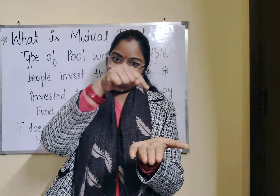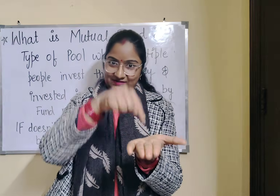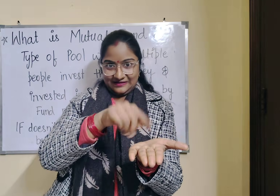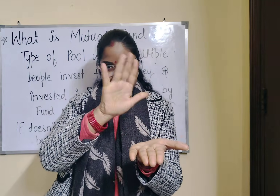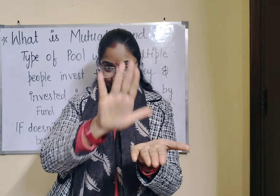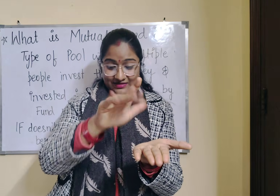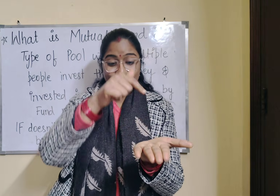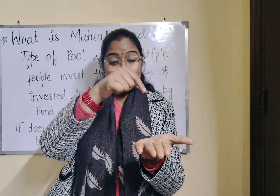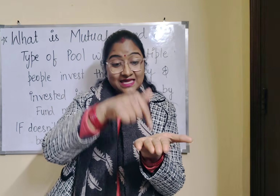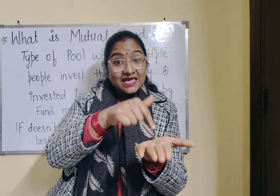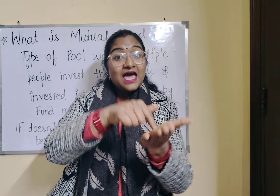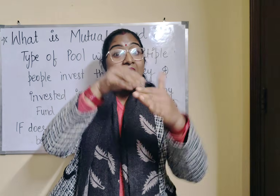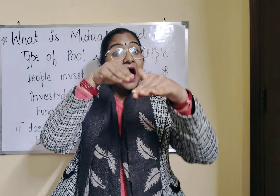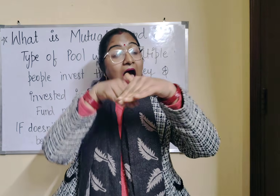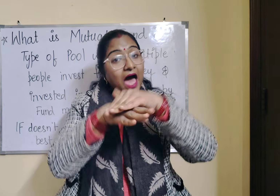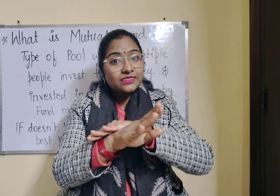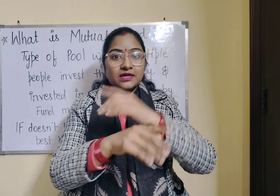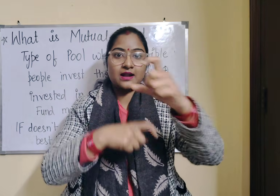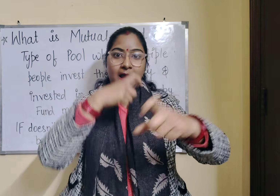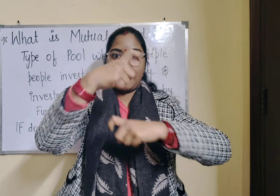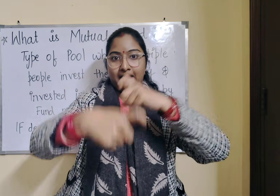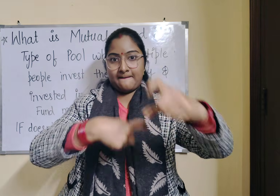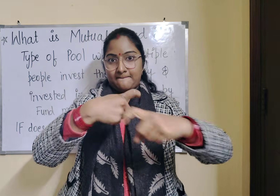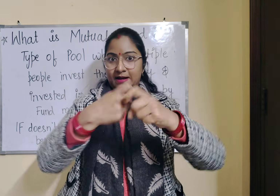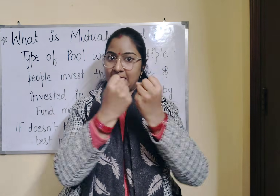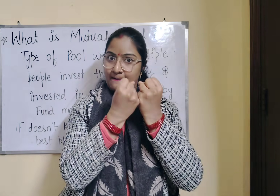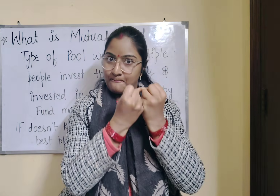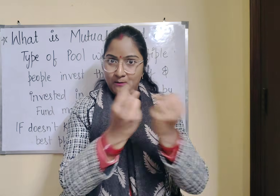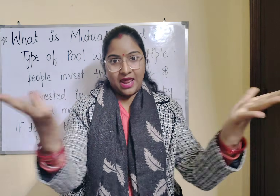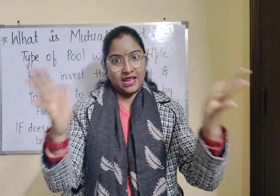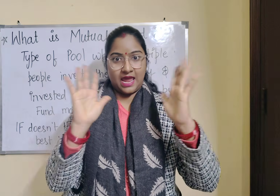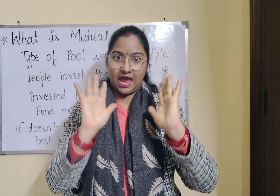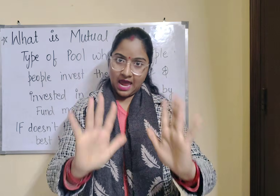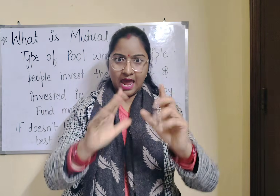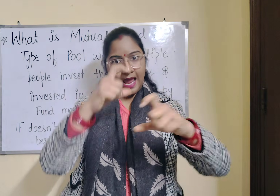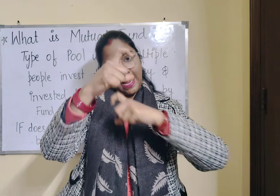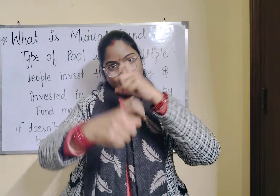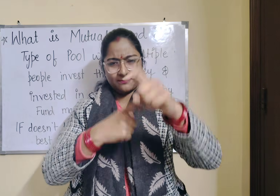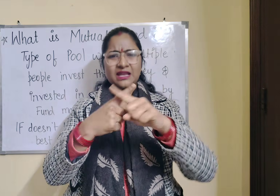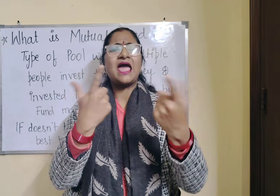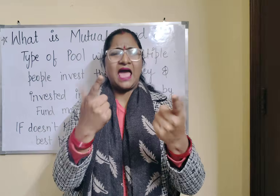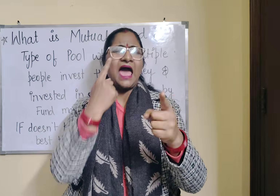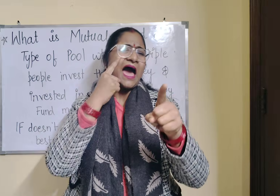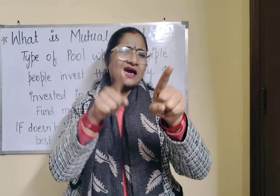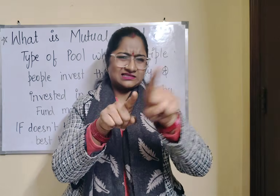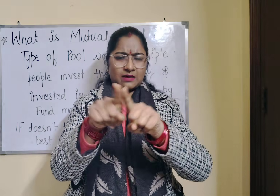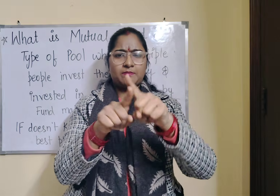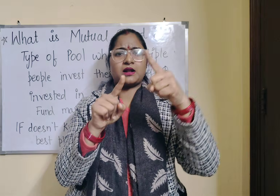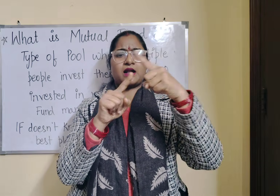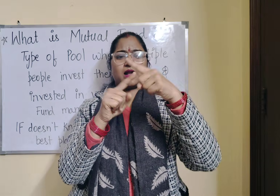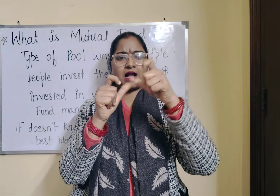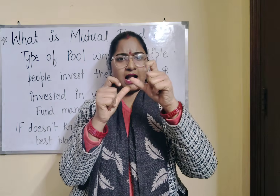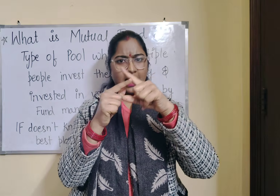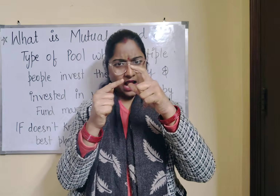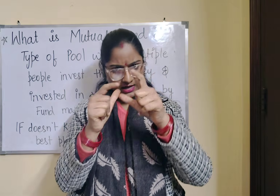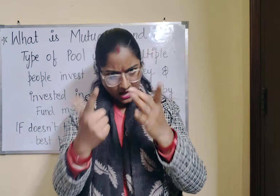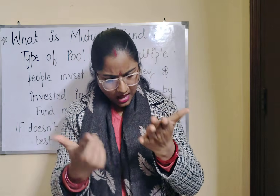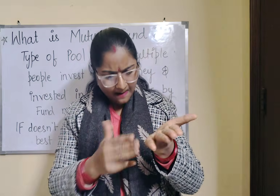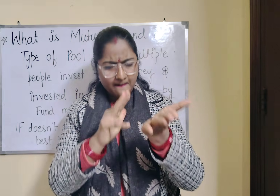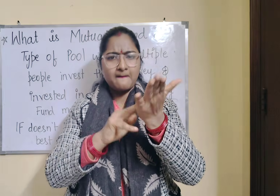वो लार्ज अमाउंट दे या छोटा अमाउंट दे, है ना। अब ये एक समझ लीजिए, अब इसके अंदर ना बहुत सी कंपनीज़ हैं, है ना। एग्जाम्पल